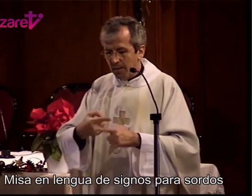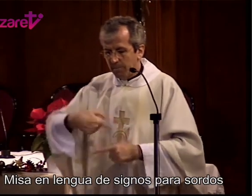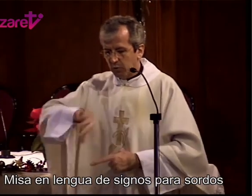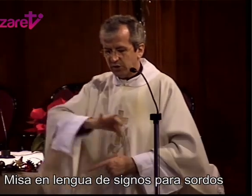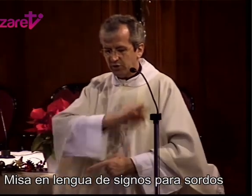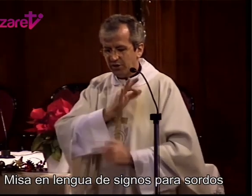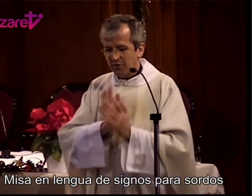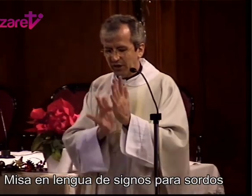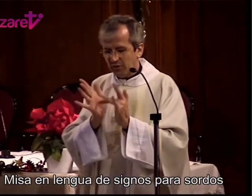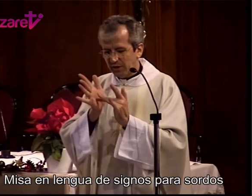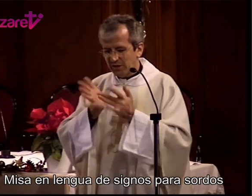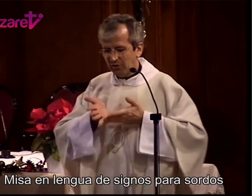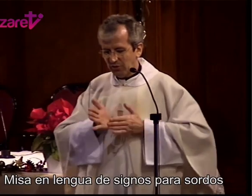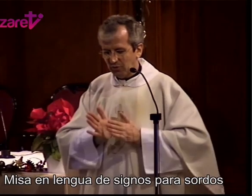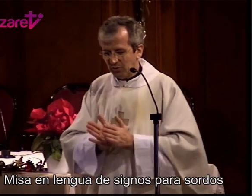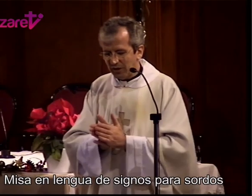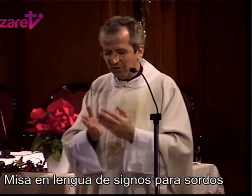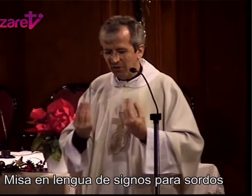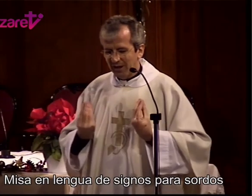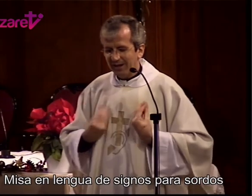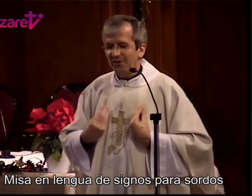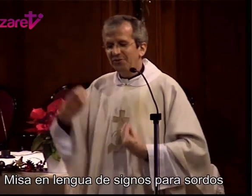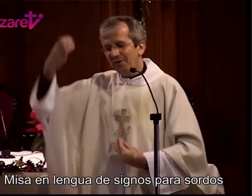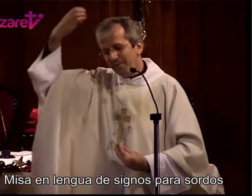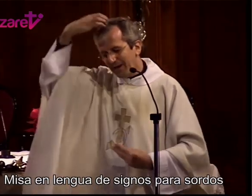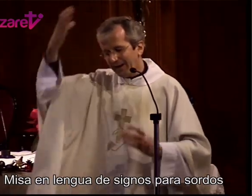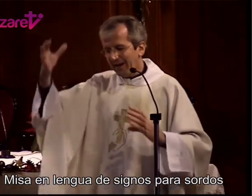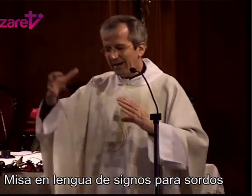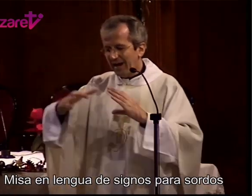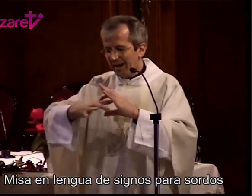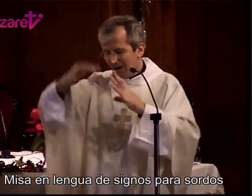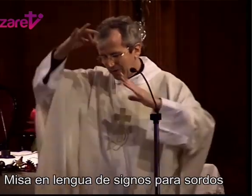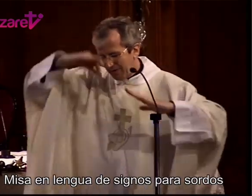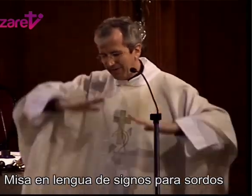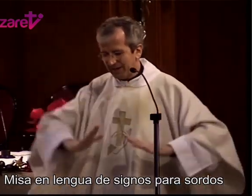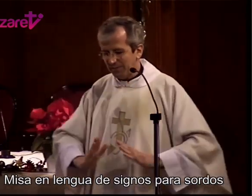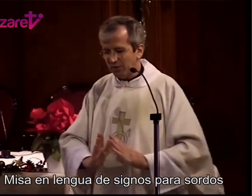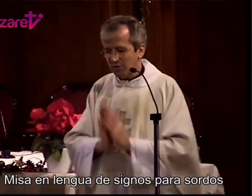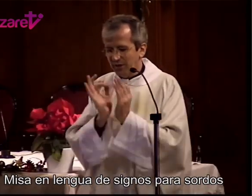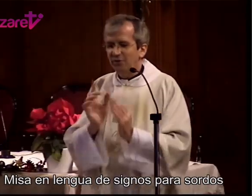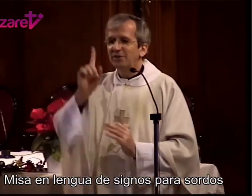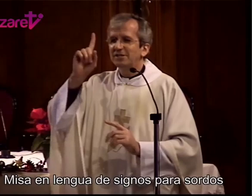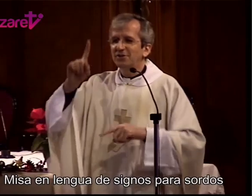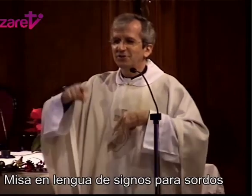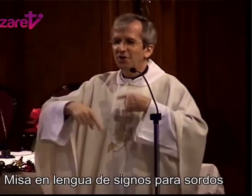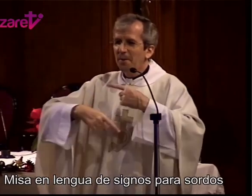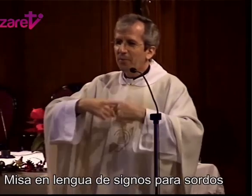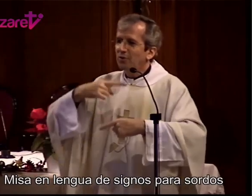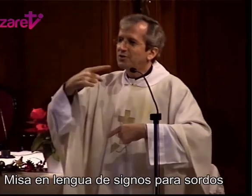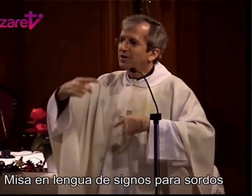Por nuestro Señor Jesucristo, tu Hijo, que contigo vive y reina en la unidad del Espíritu Santo y es Dios por los siglos